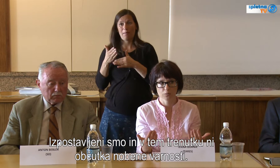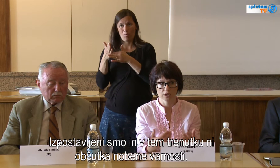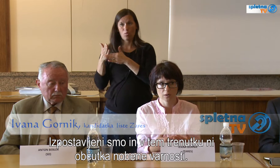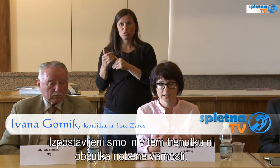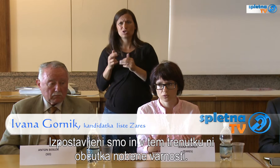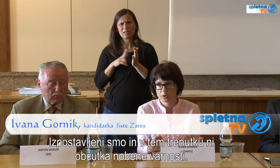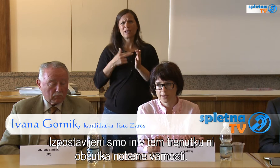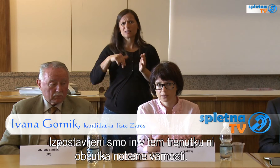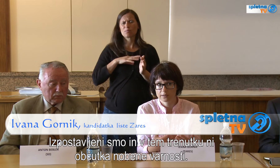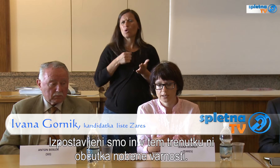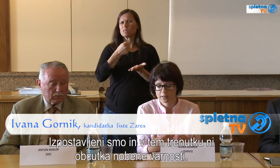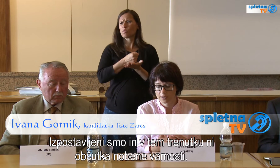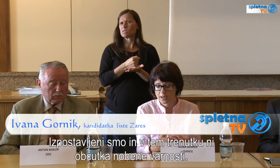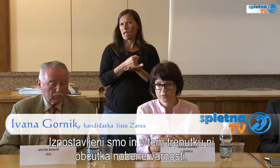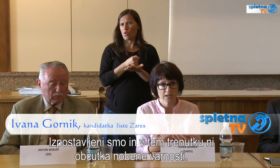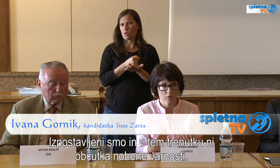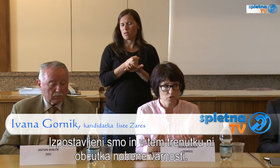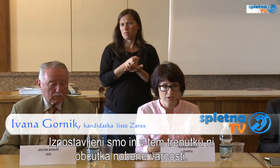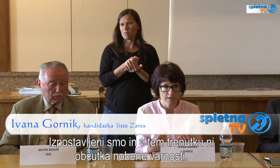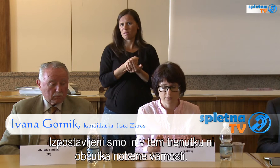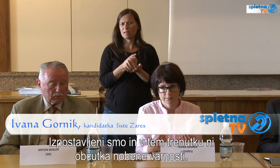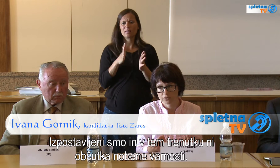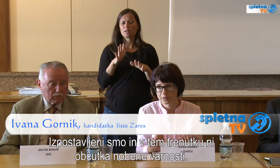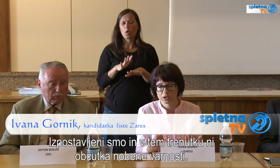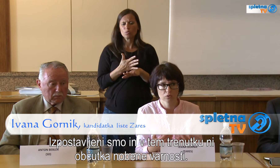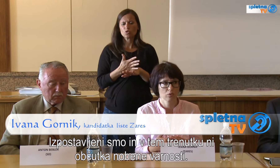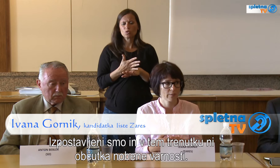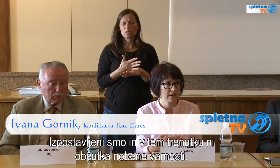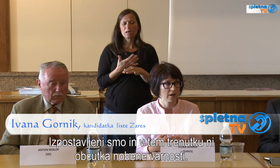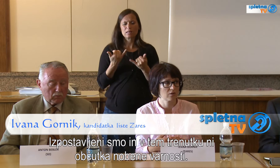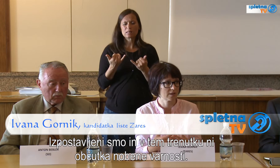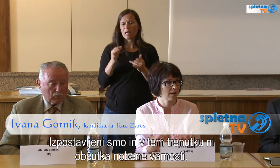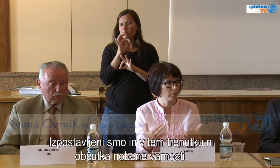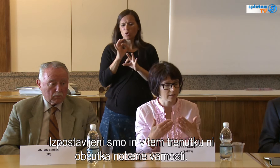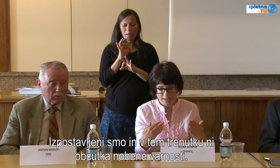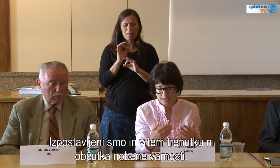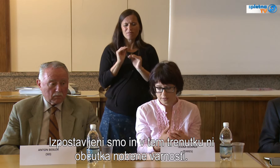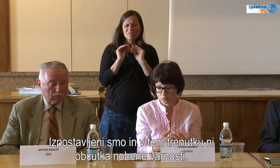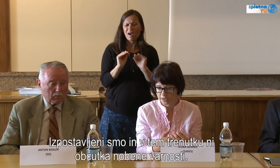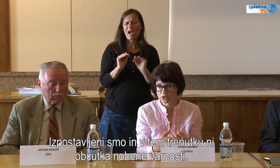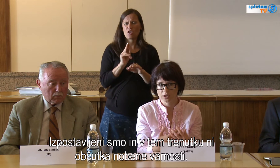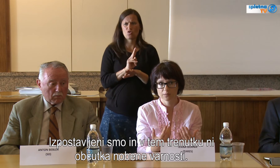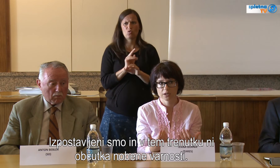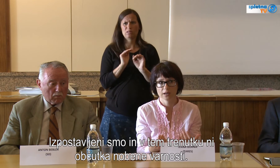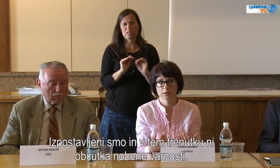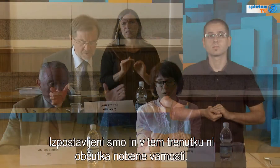res izpostavljeni tukaj in ni občutka v tem trenutku nobene varnosti.